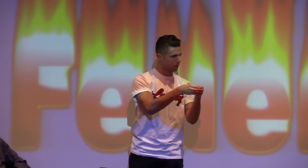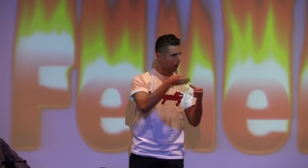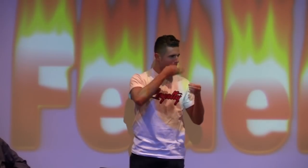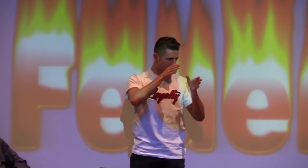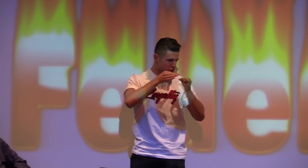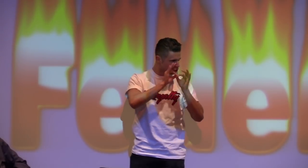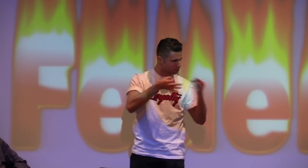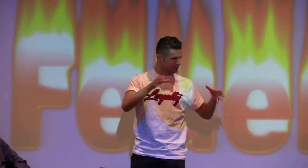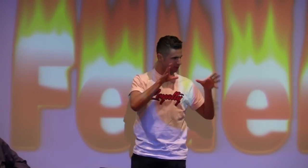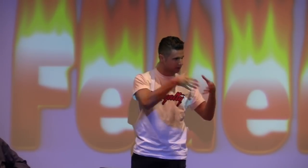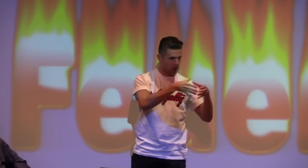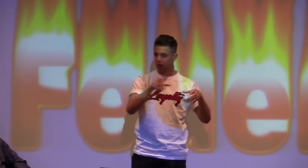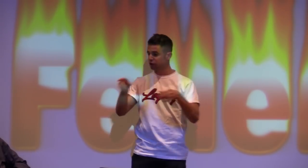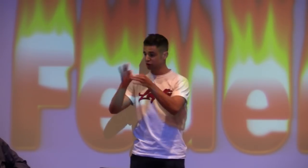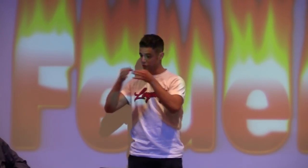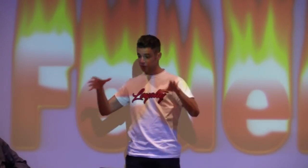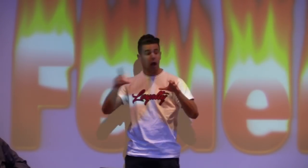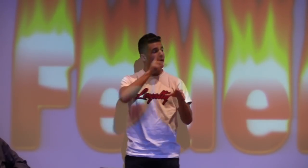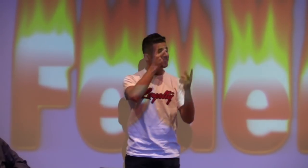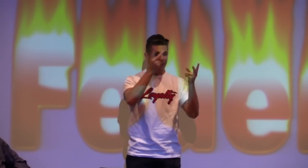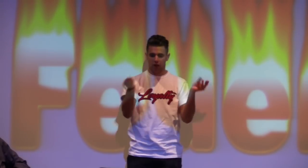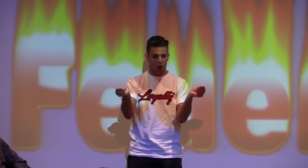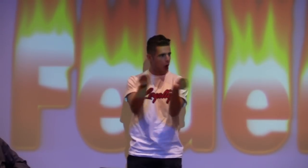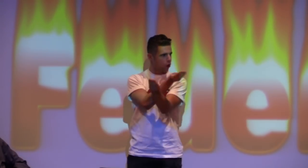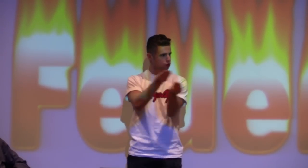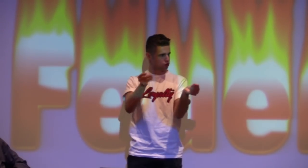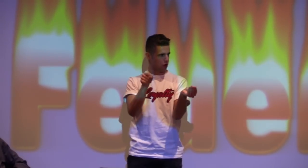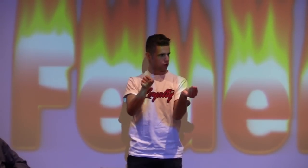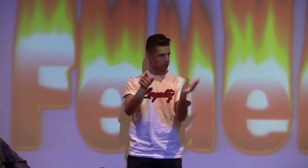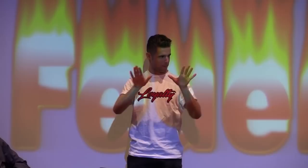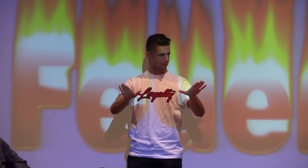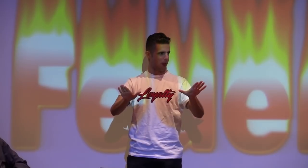Vorstand. Ich glaube, wenn man die zwei verschiedenen Gruppierungen hat,